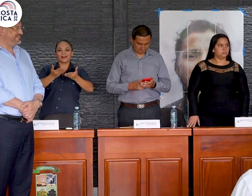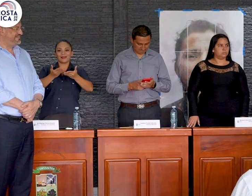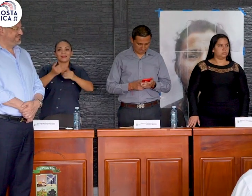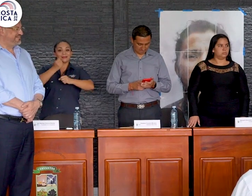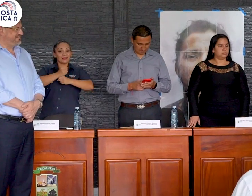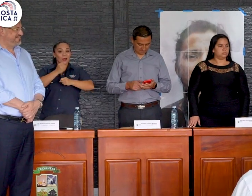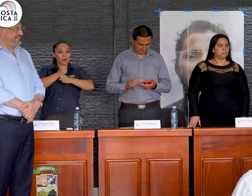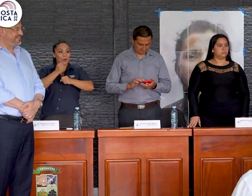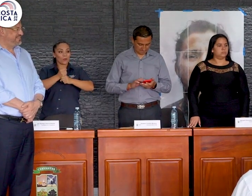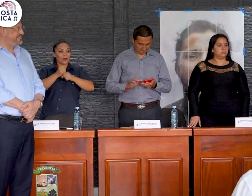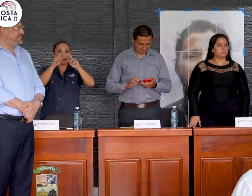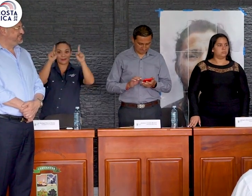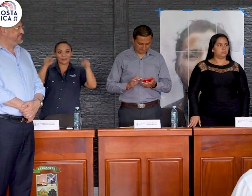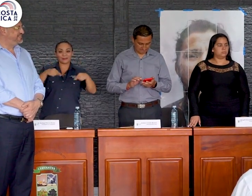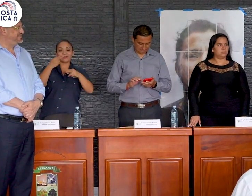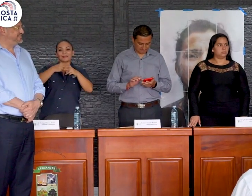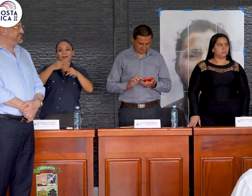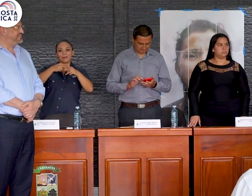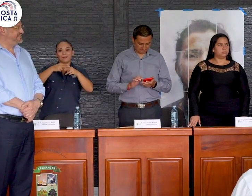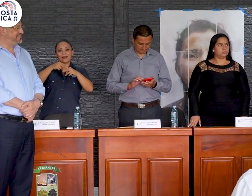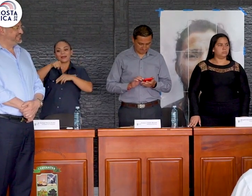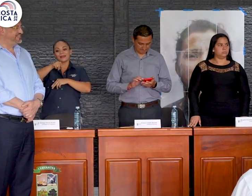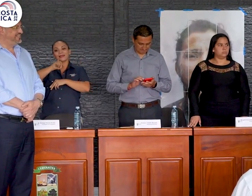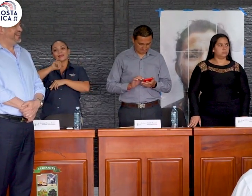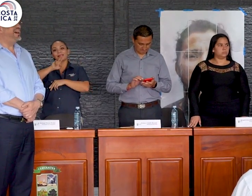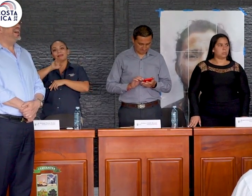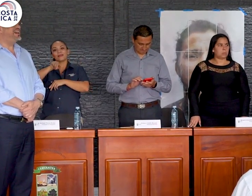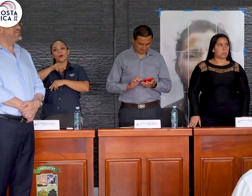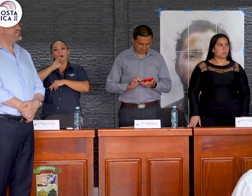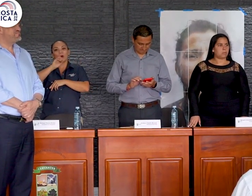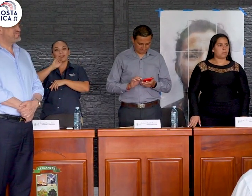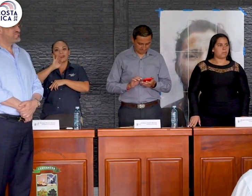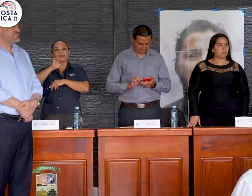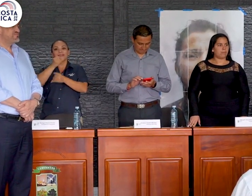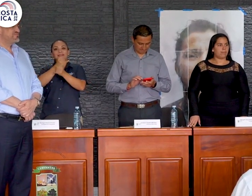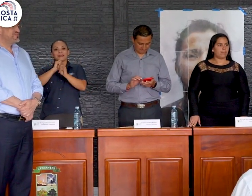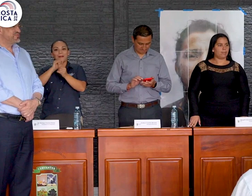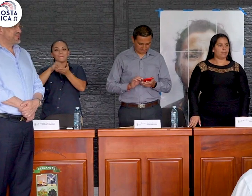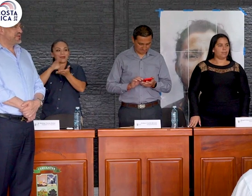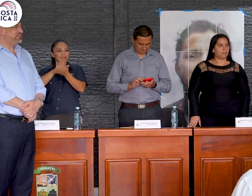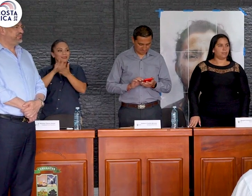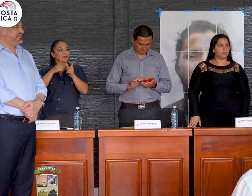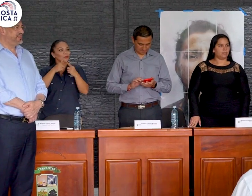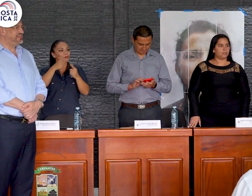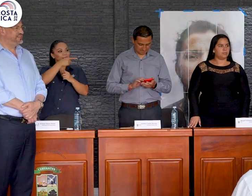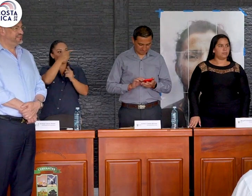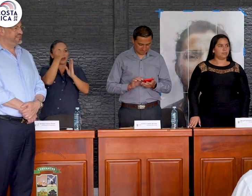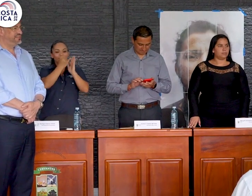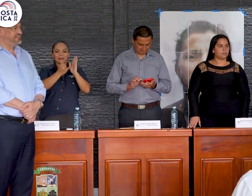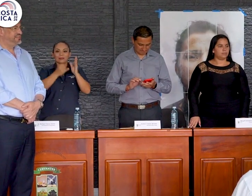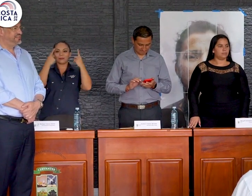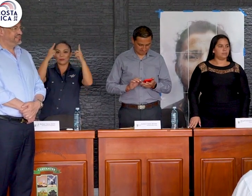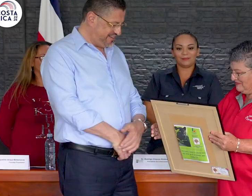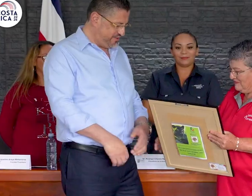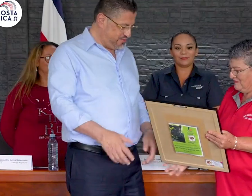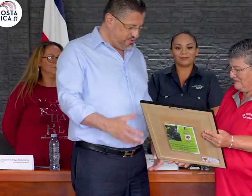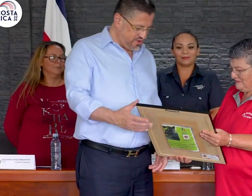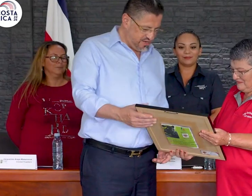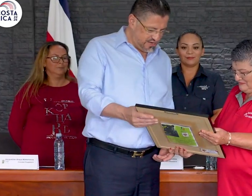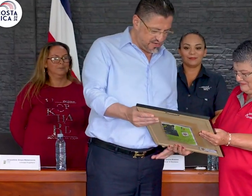que justamente se titula Un Quijote sin Mancha, quiero invitar a la artista reconocida en nuestra comunidad, Vanessa Aguilar.